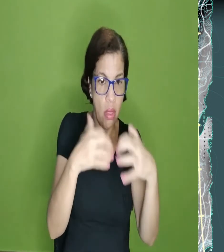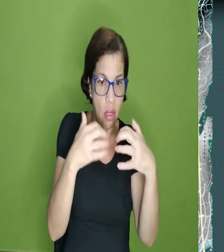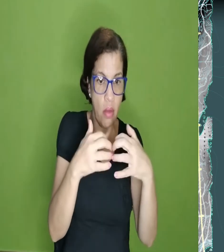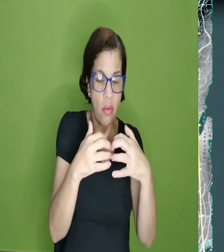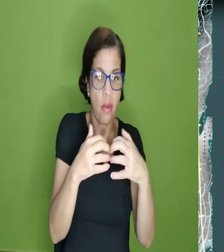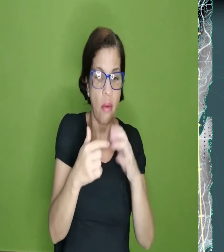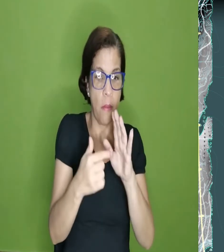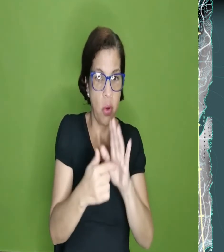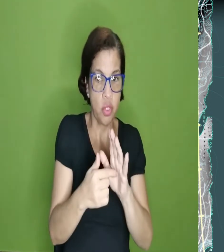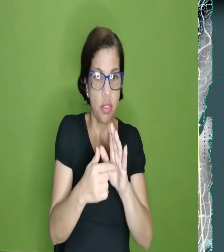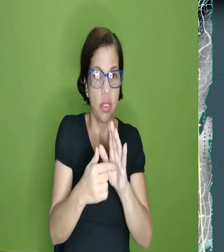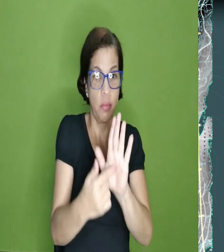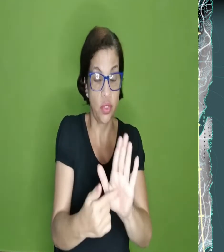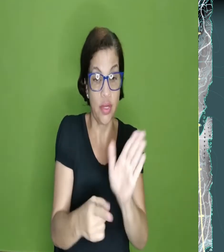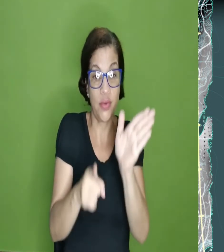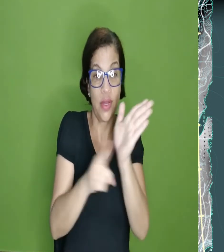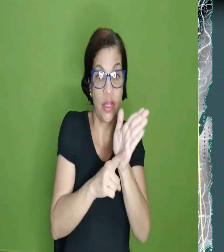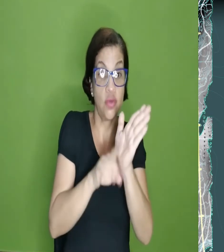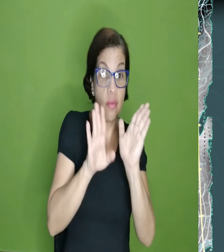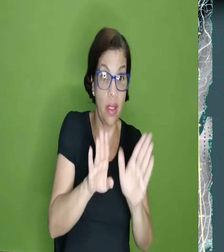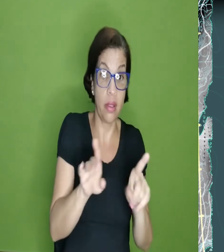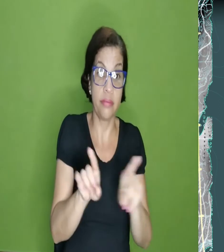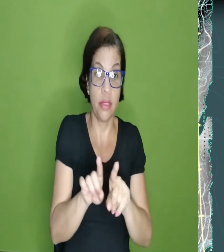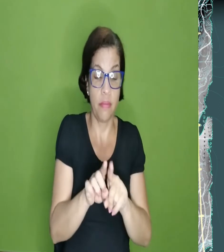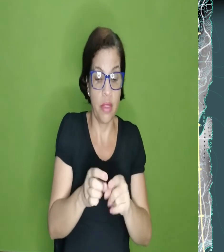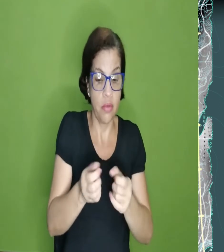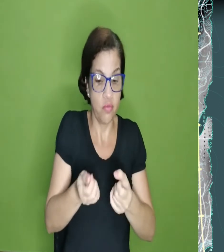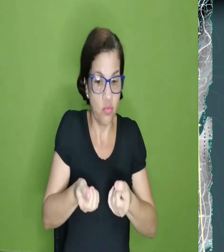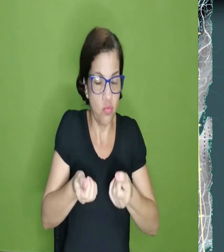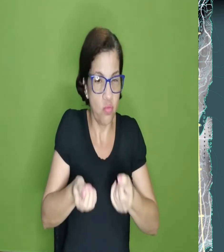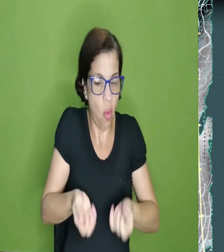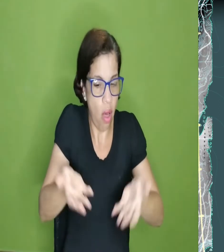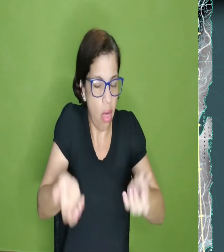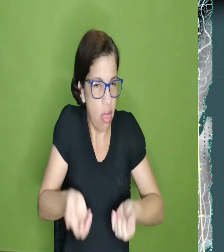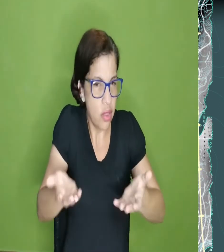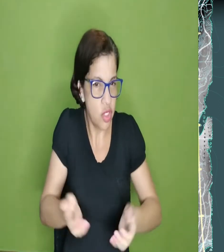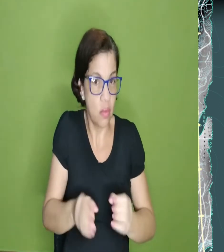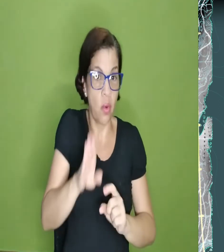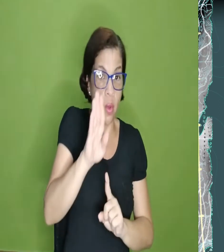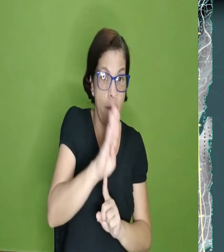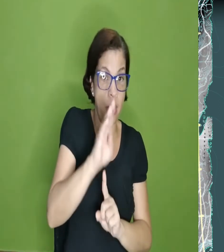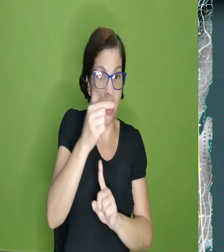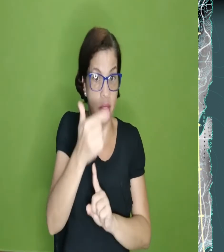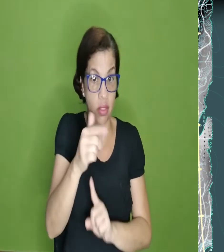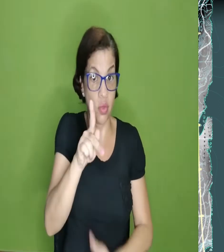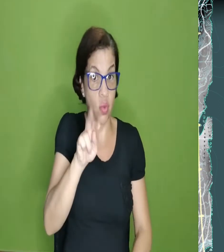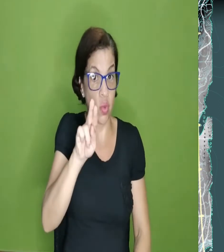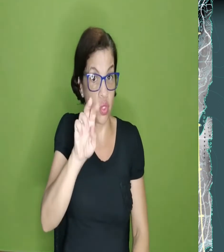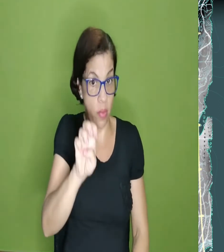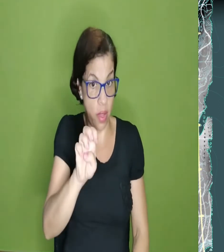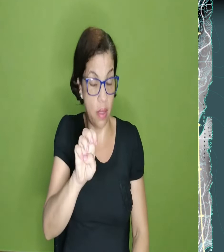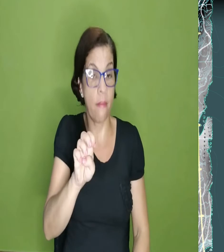um feedback negativo. Por outro lado, o estímulo em receptores beta-2